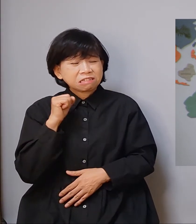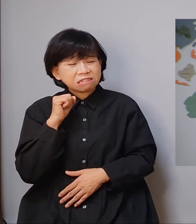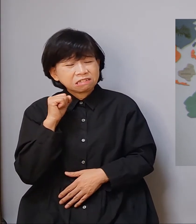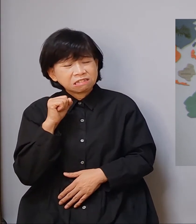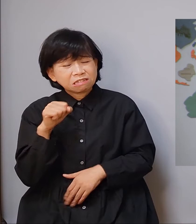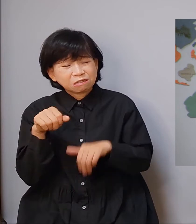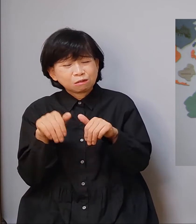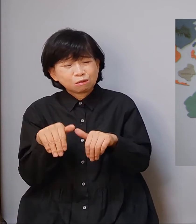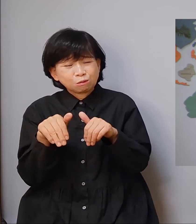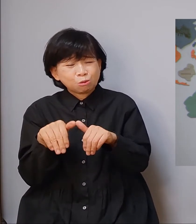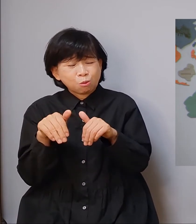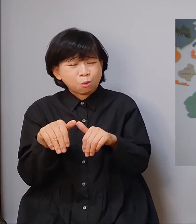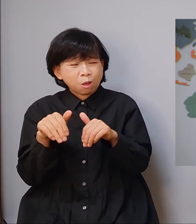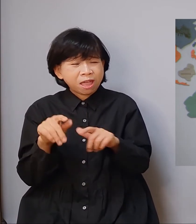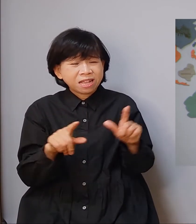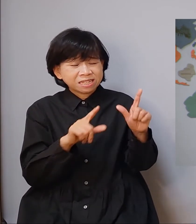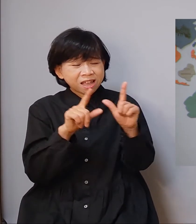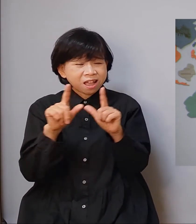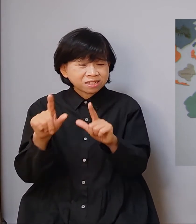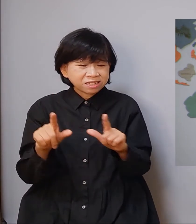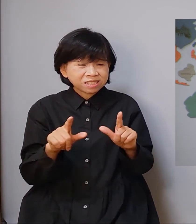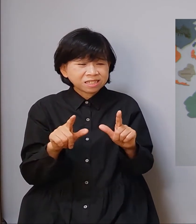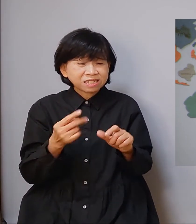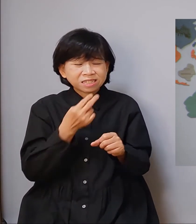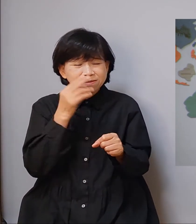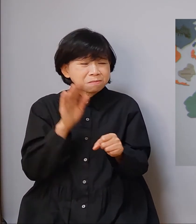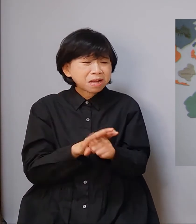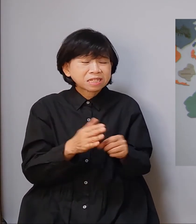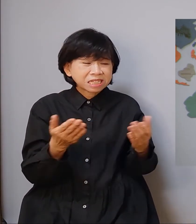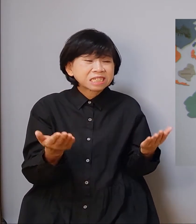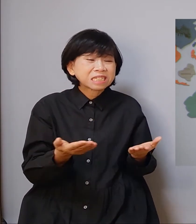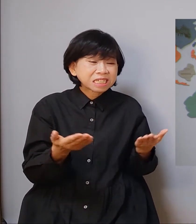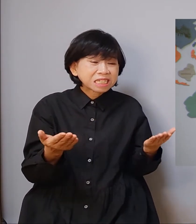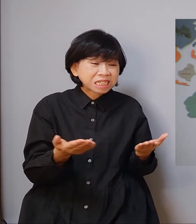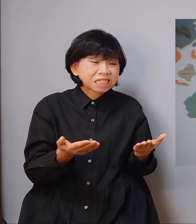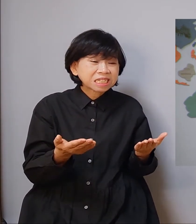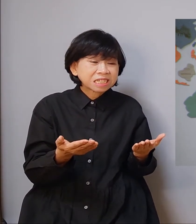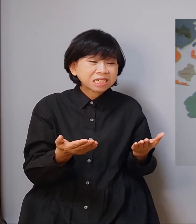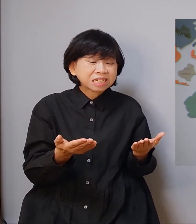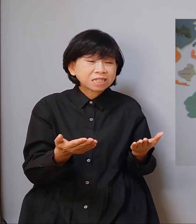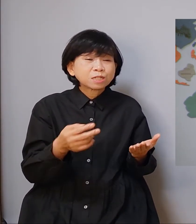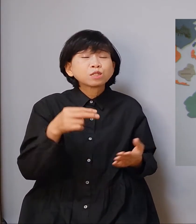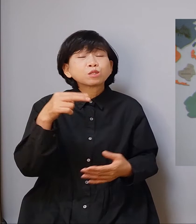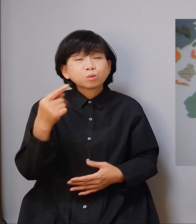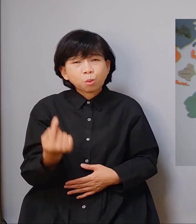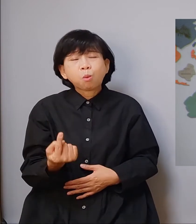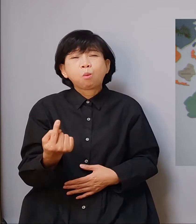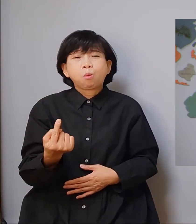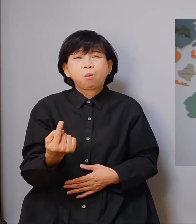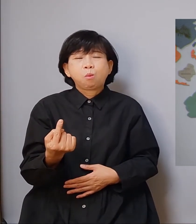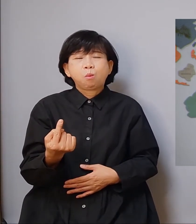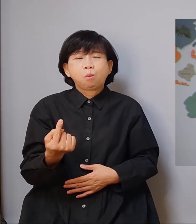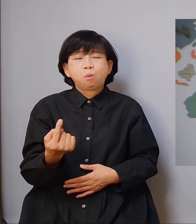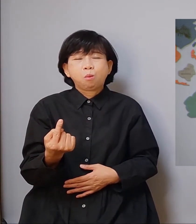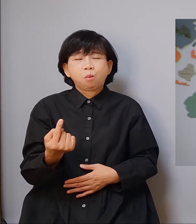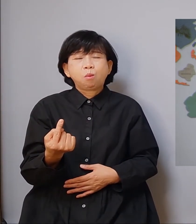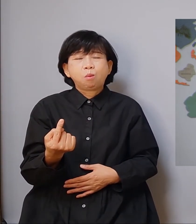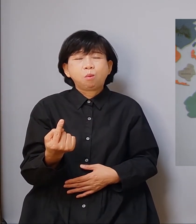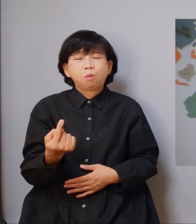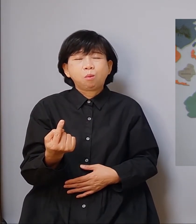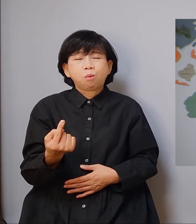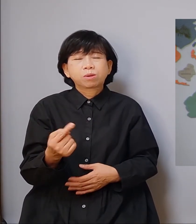노예처럼 횡단해야 되는 어처구니 없는 가까스로 살아나는 그 길이라 할지라도 우리를